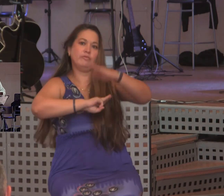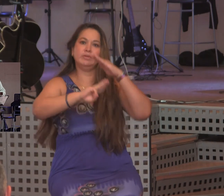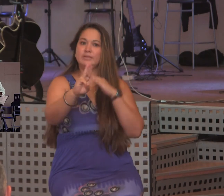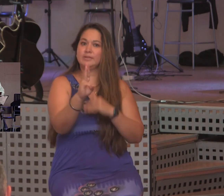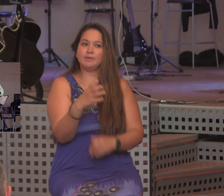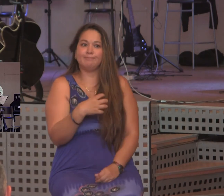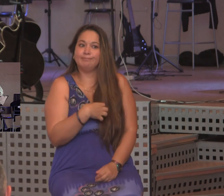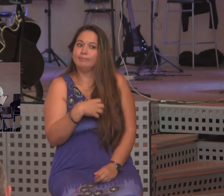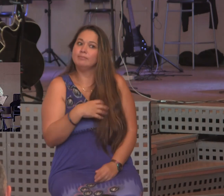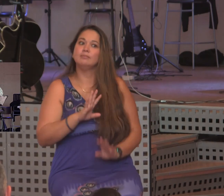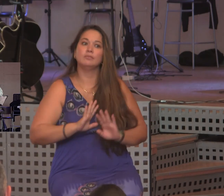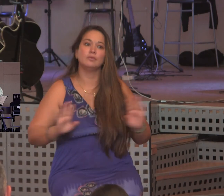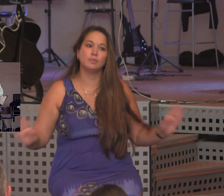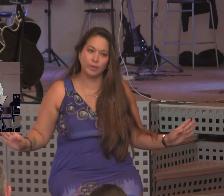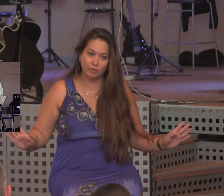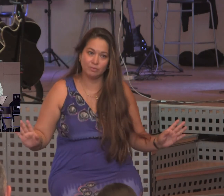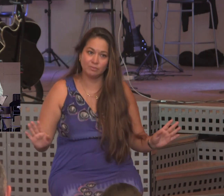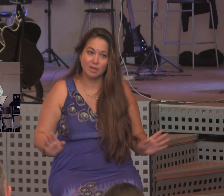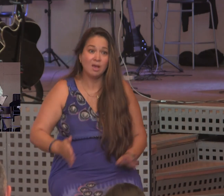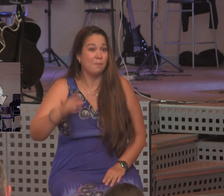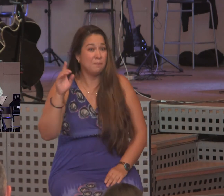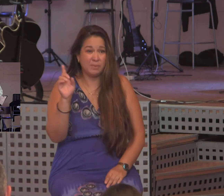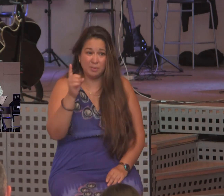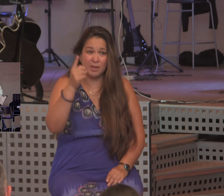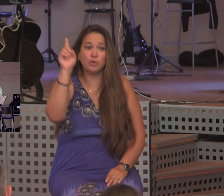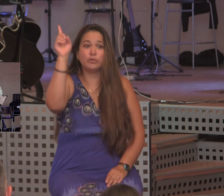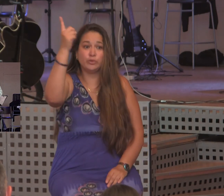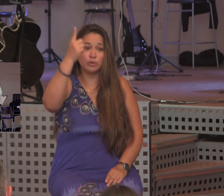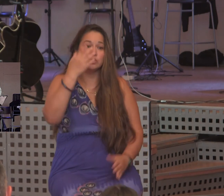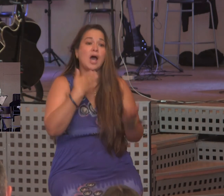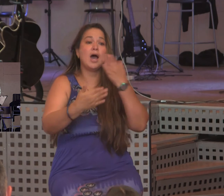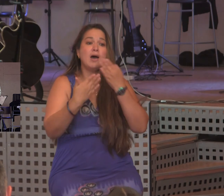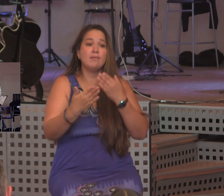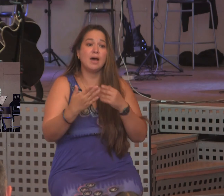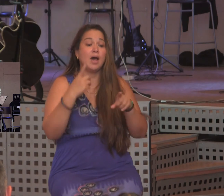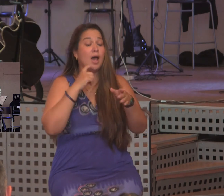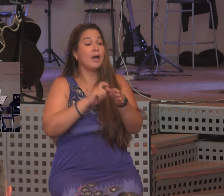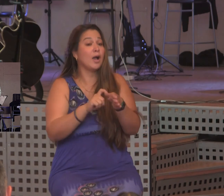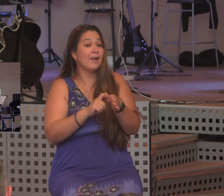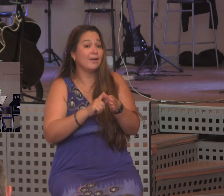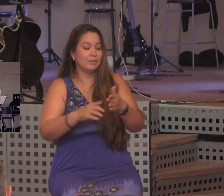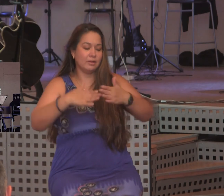Esto no os gusta mucho, ¿eh? A mí tampoco, pero es lo que hay.